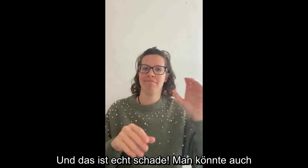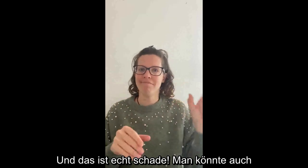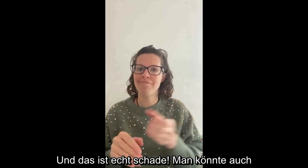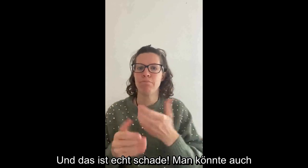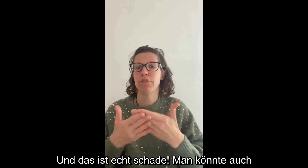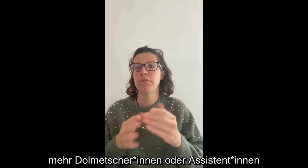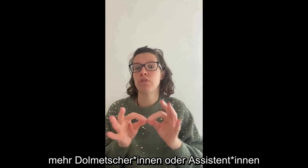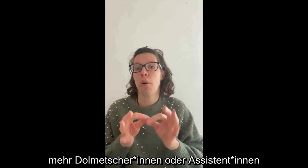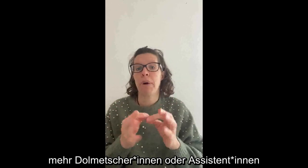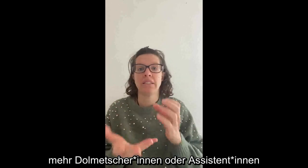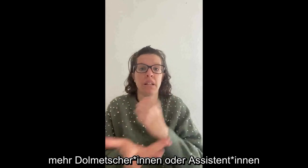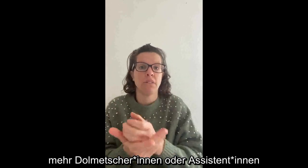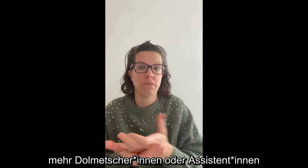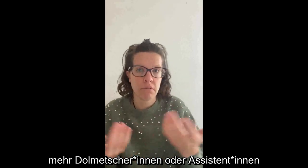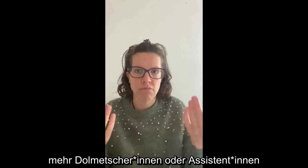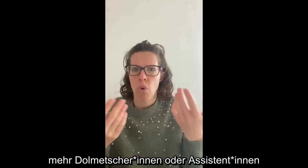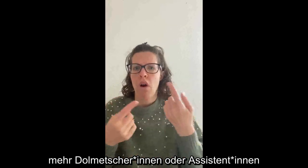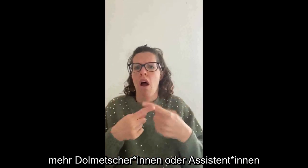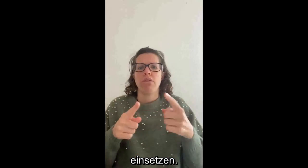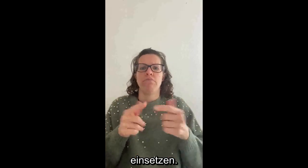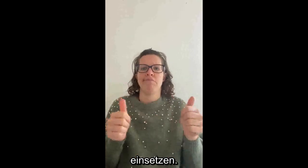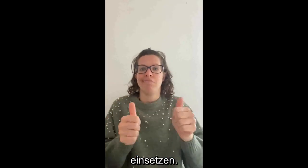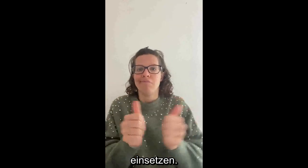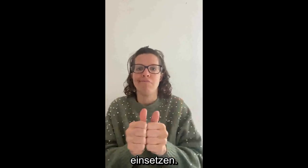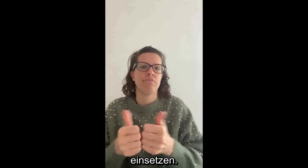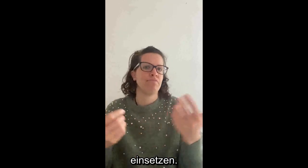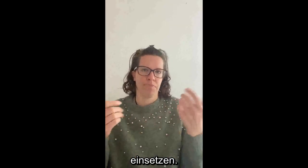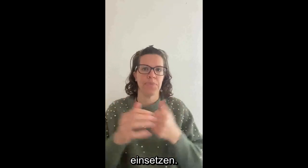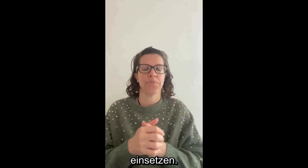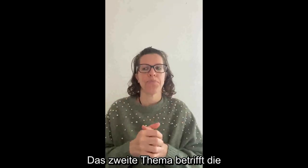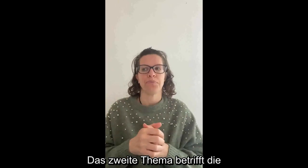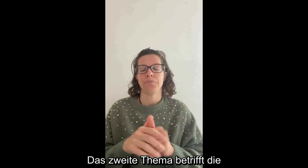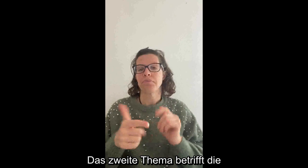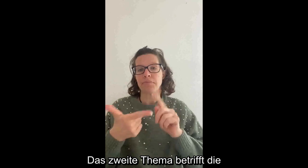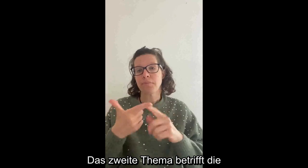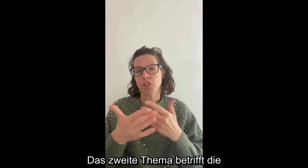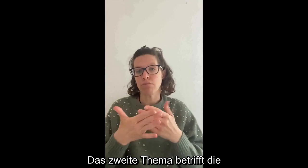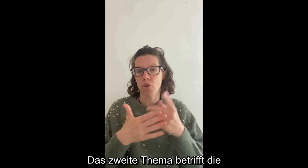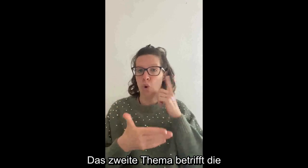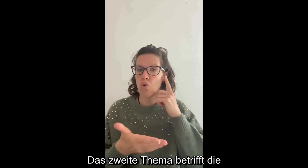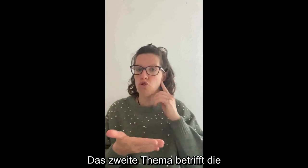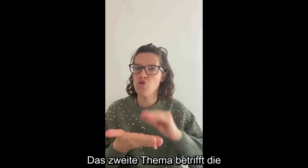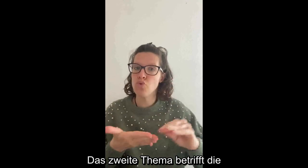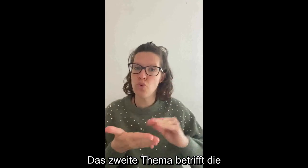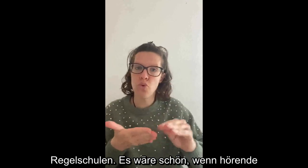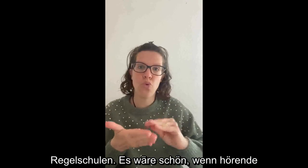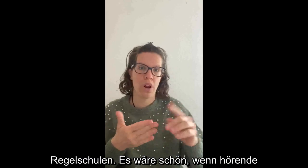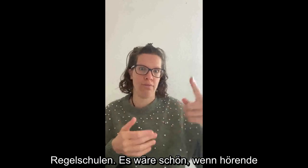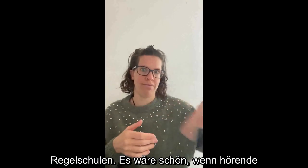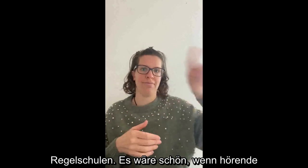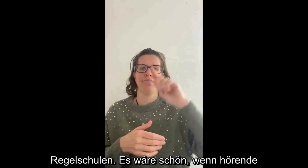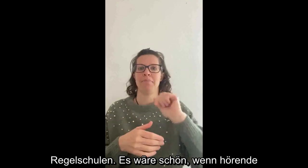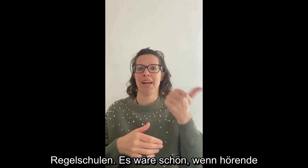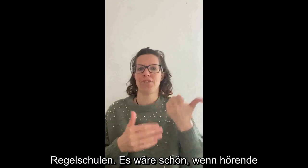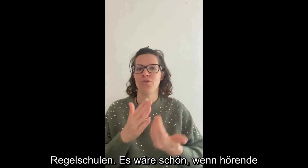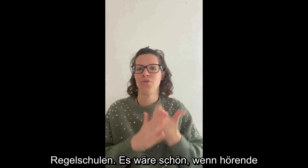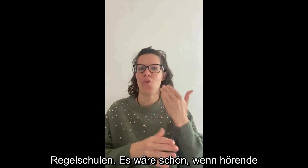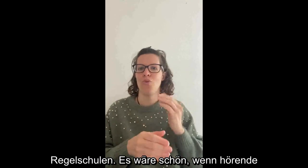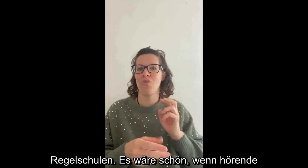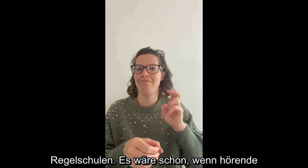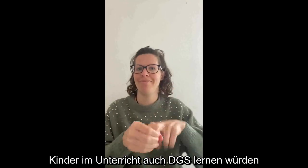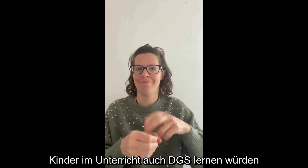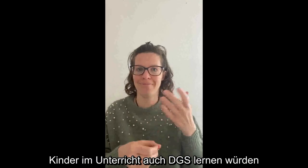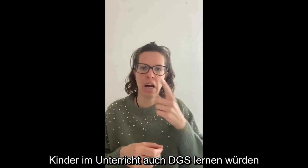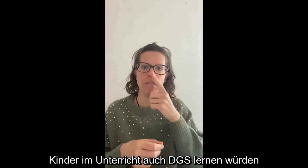man könnte auch mehr Dolmetscher oder Assistenzen einsetzen das zweite Thema betrifft die Regelschulen es wäre